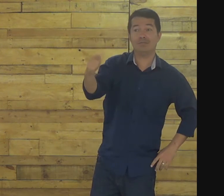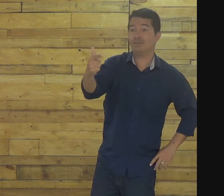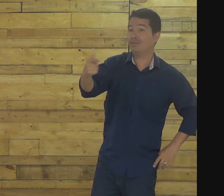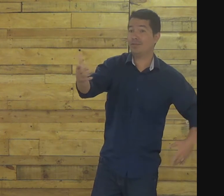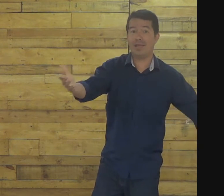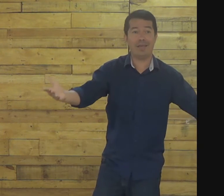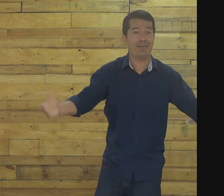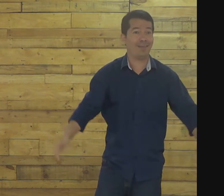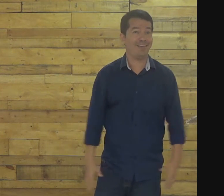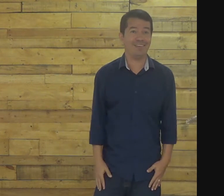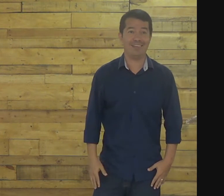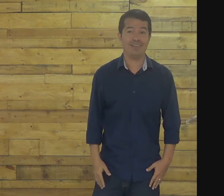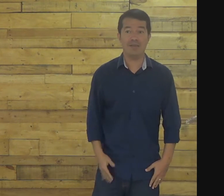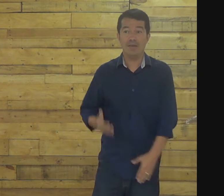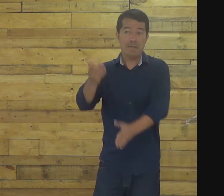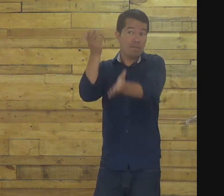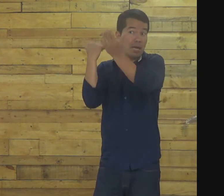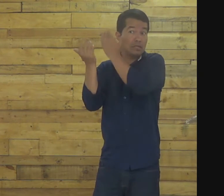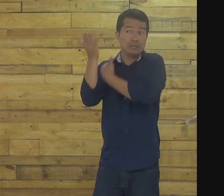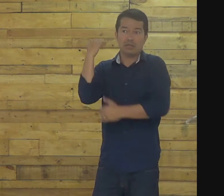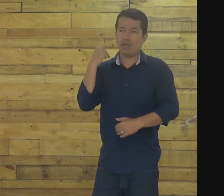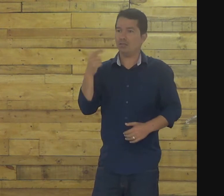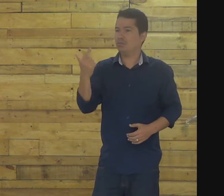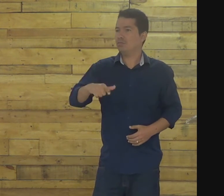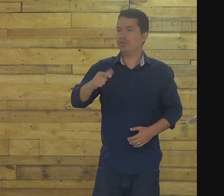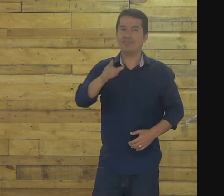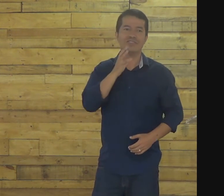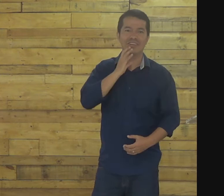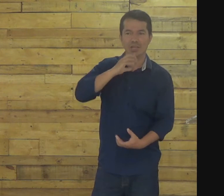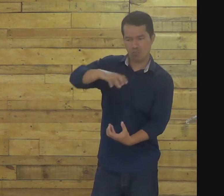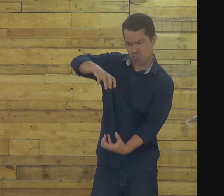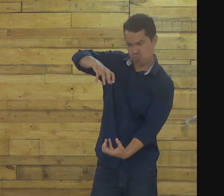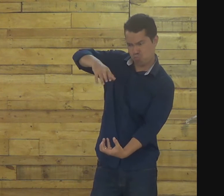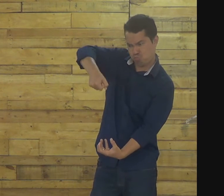Tinha lâmpada, não tinha, né, energia elétrica.